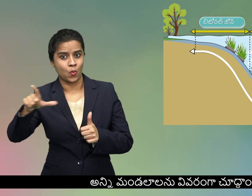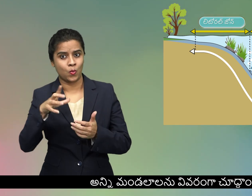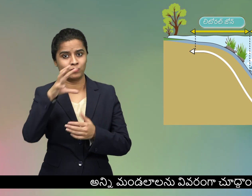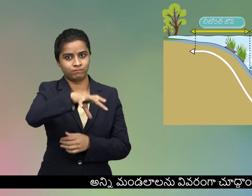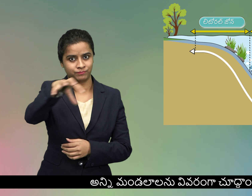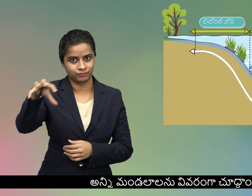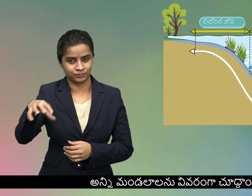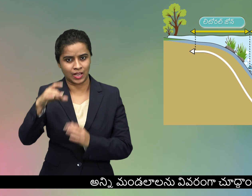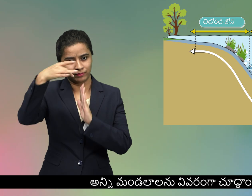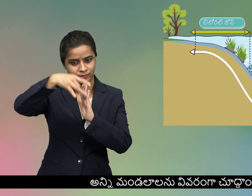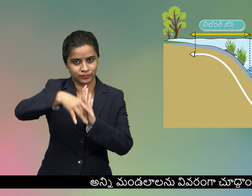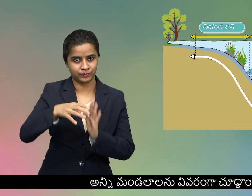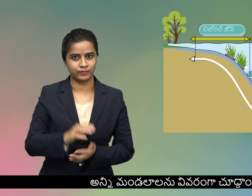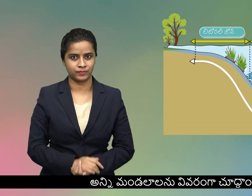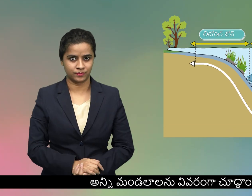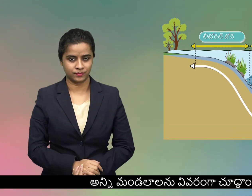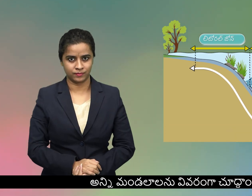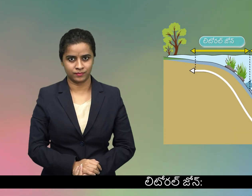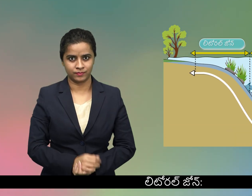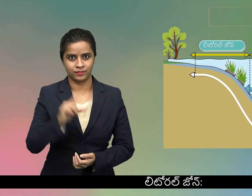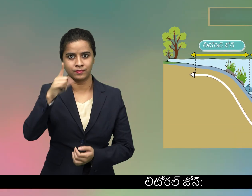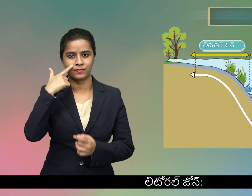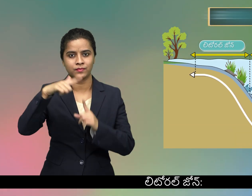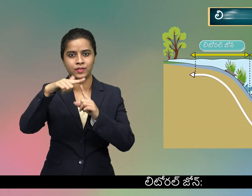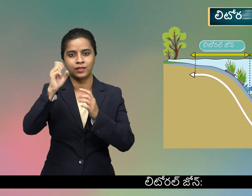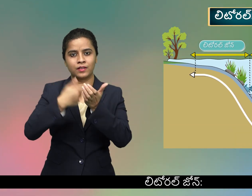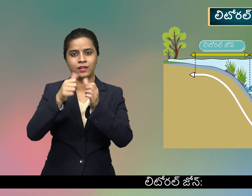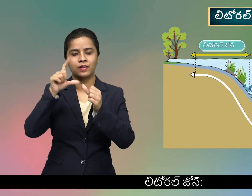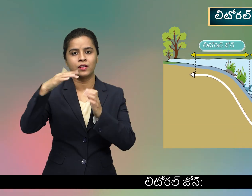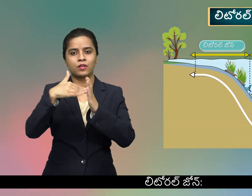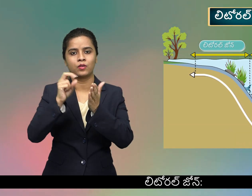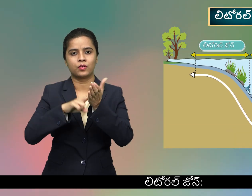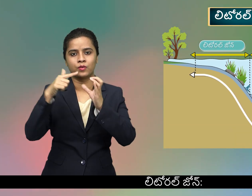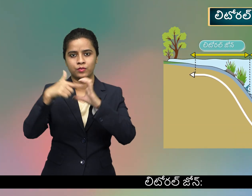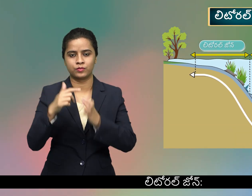మండలాలను వివరంగా చూద్దాం. లిటోరల్ జోన్